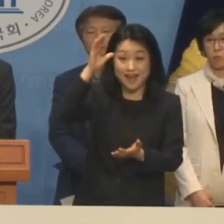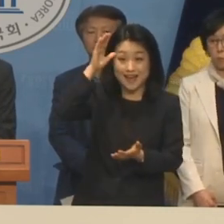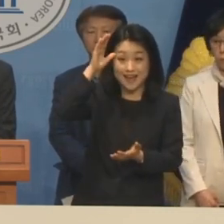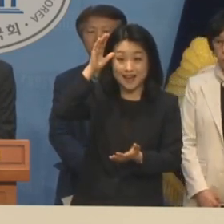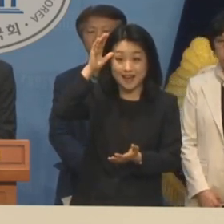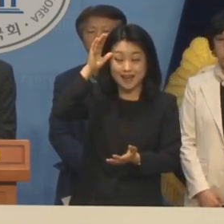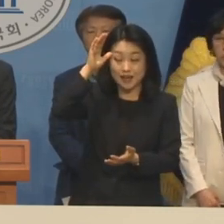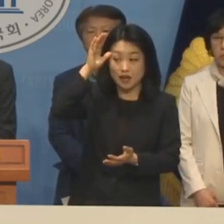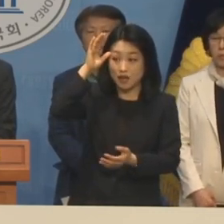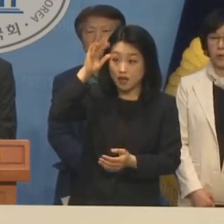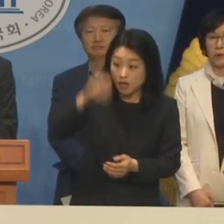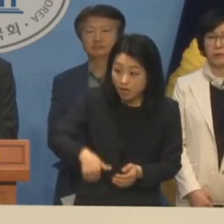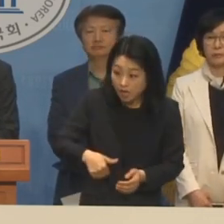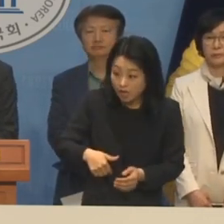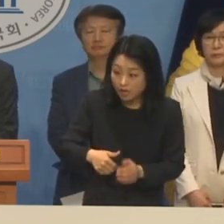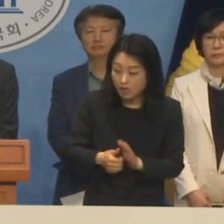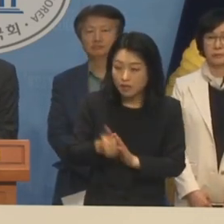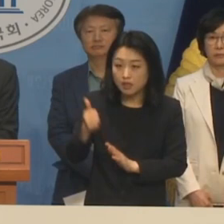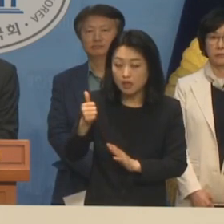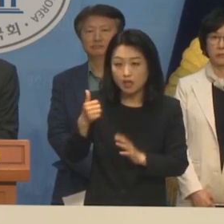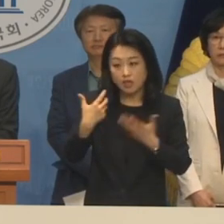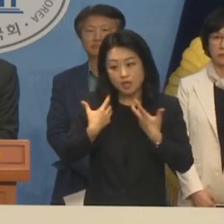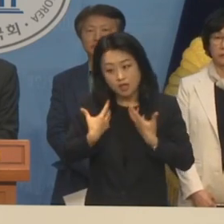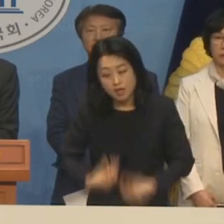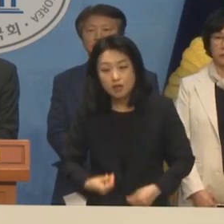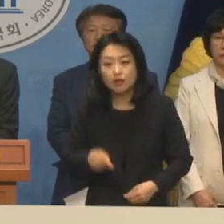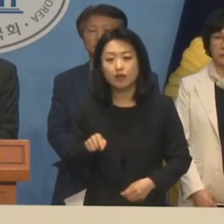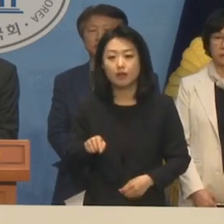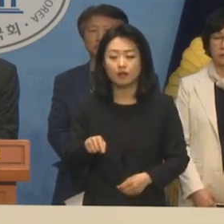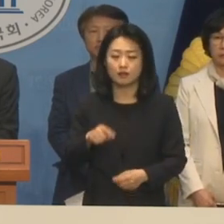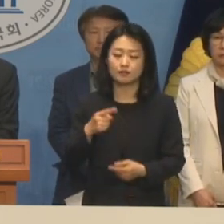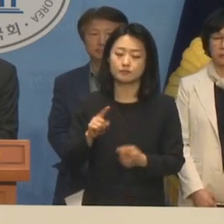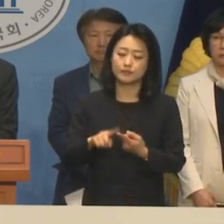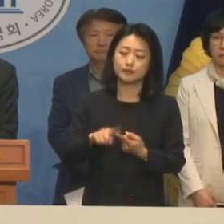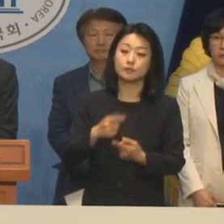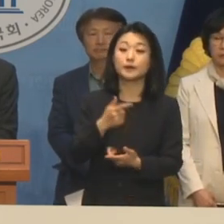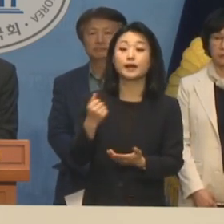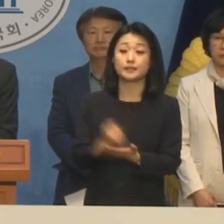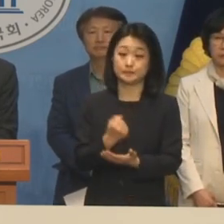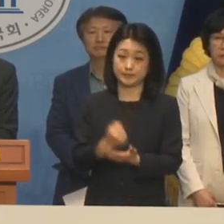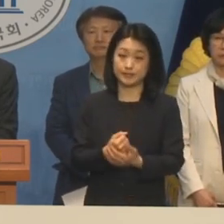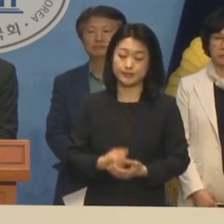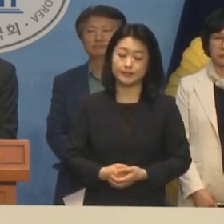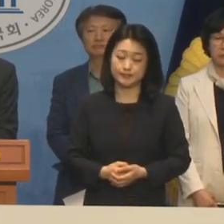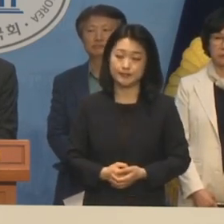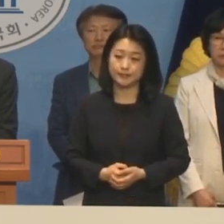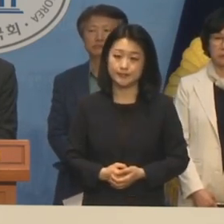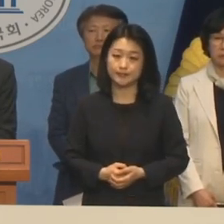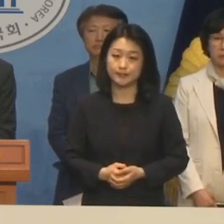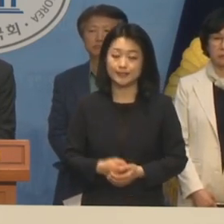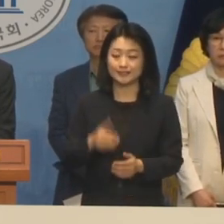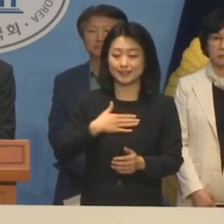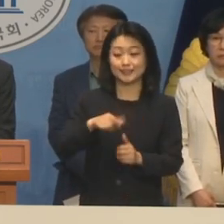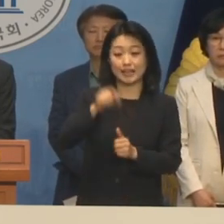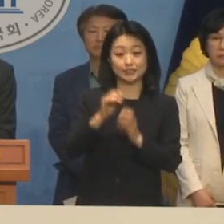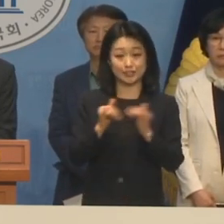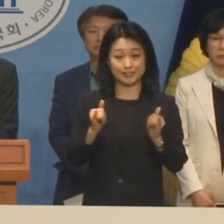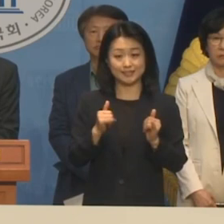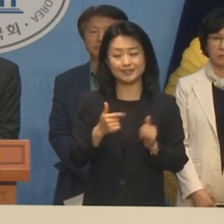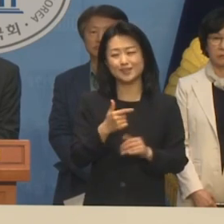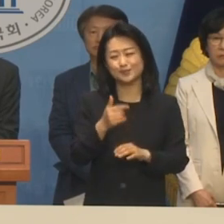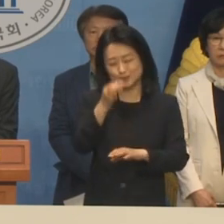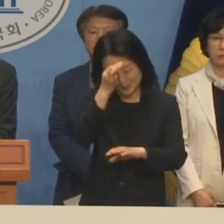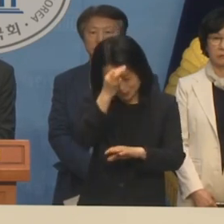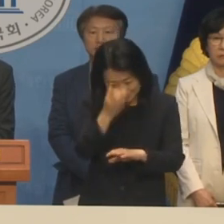가맹사업법 개정안이 어제 본회의에서 처리되지 않은 것에 대해서 매우 안타깝게 생각하고 정말 당선인이지만